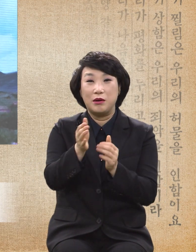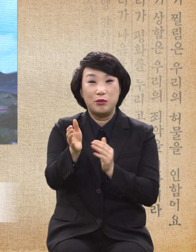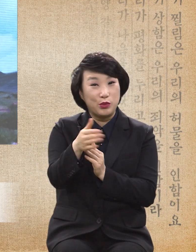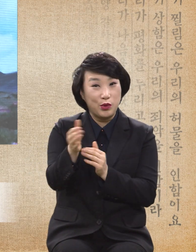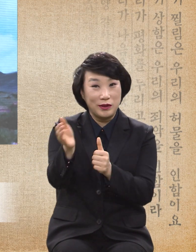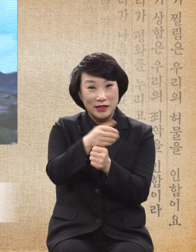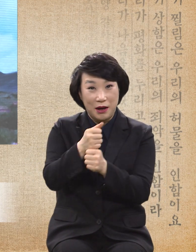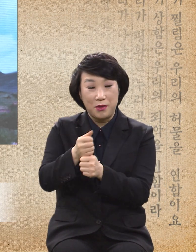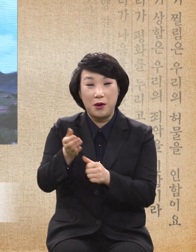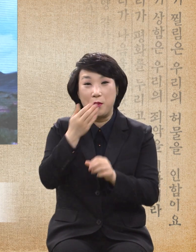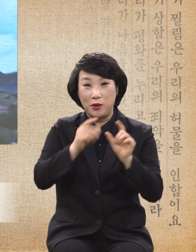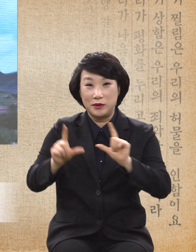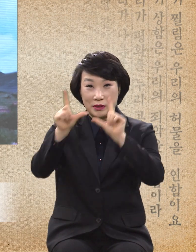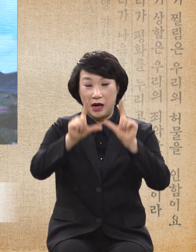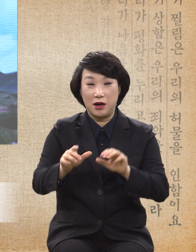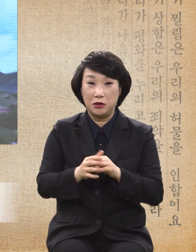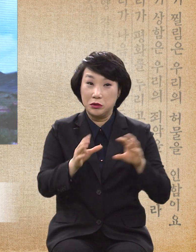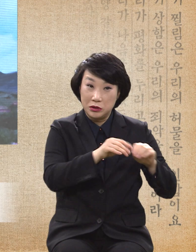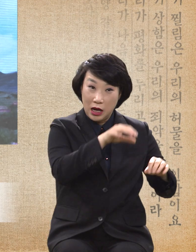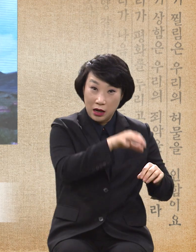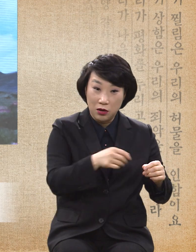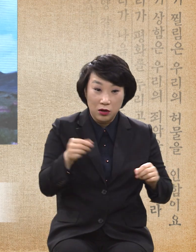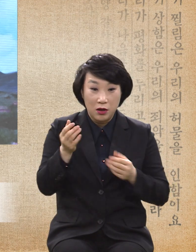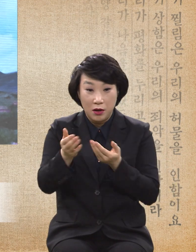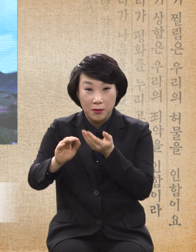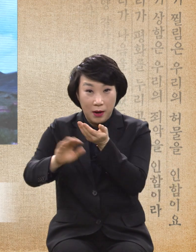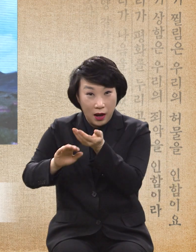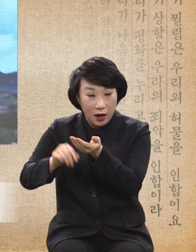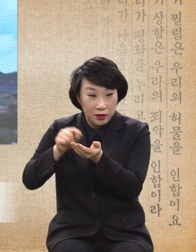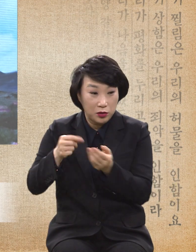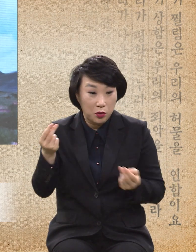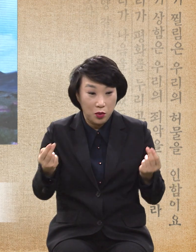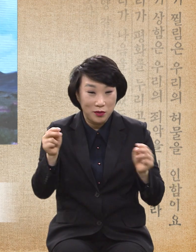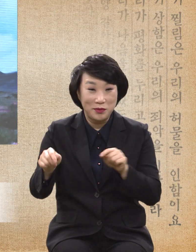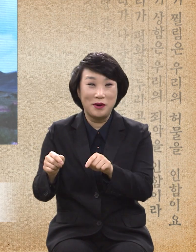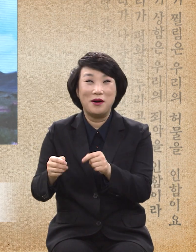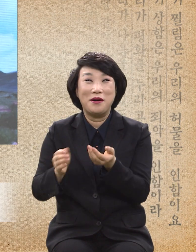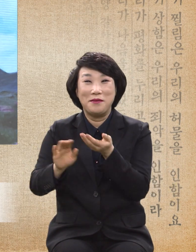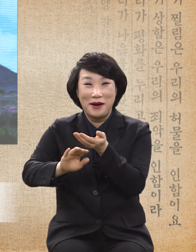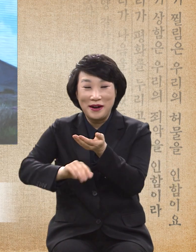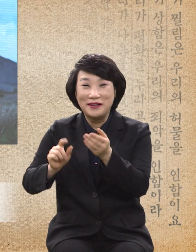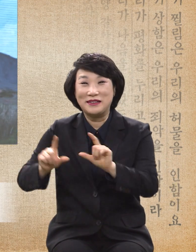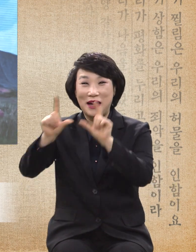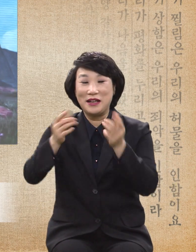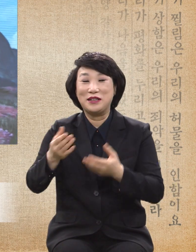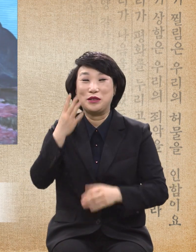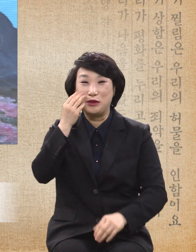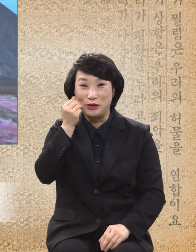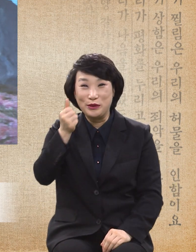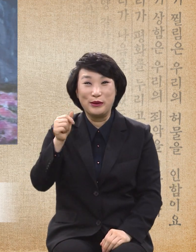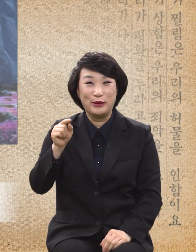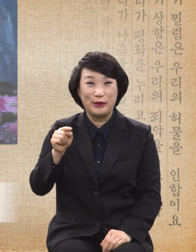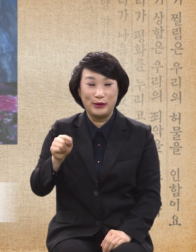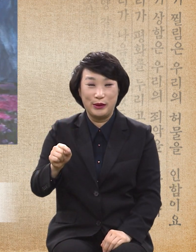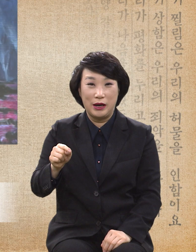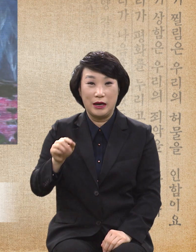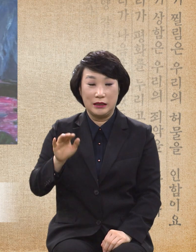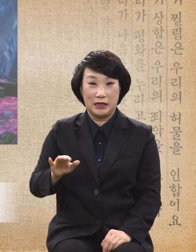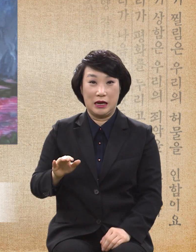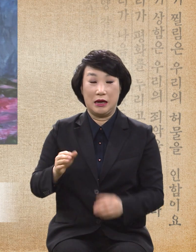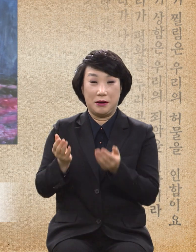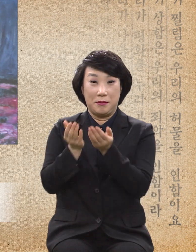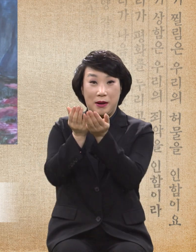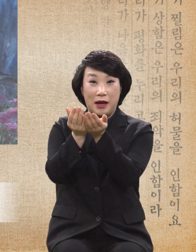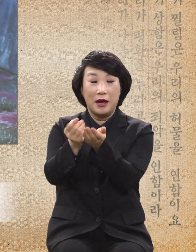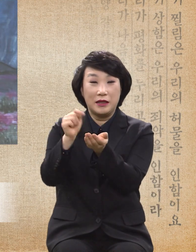먹고 살았고 육지보다 더 배 타고 사는 것이 능숙할 정도로 아주